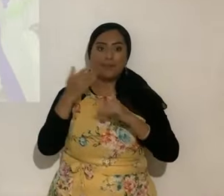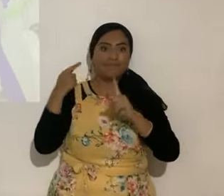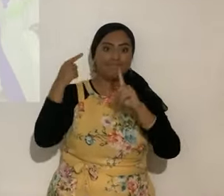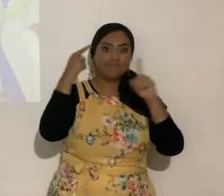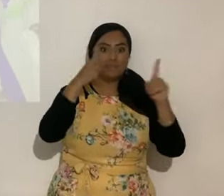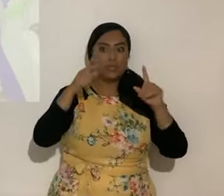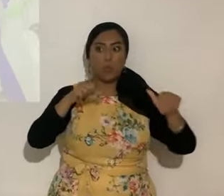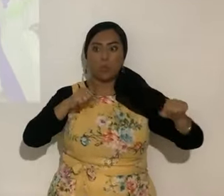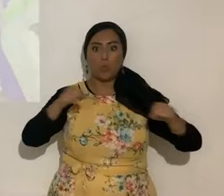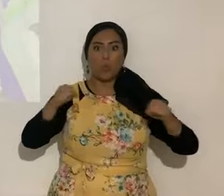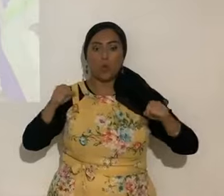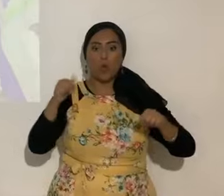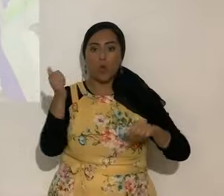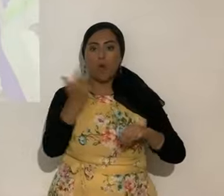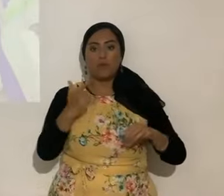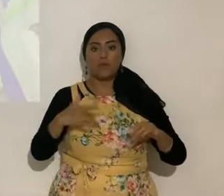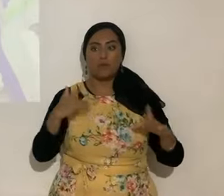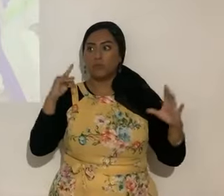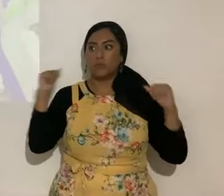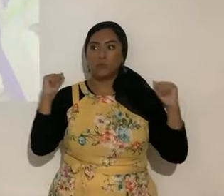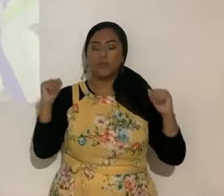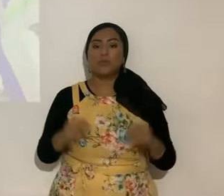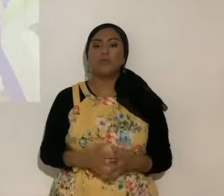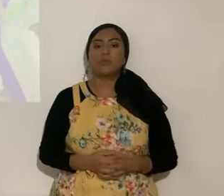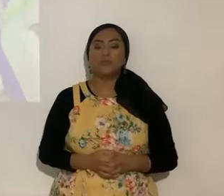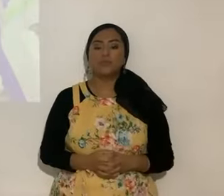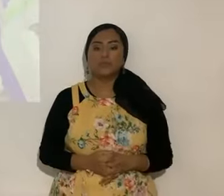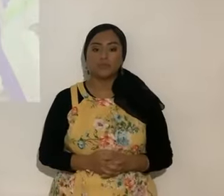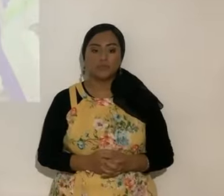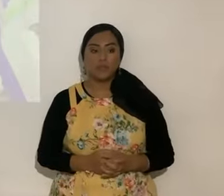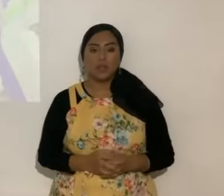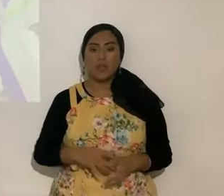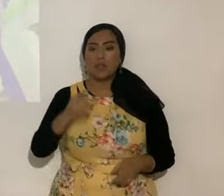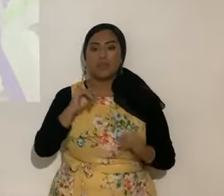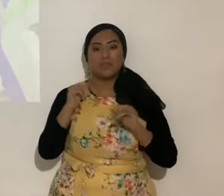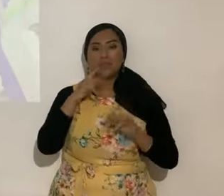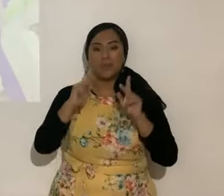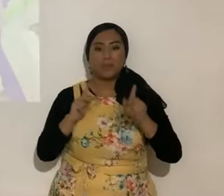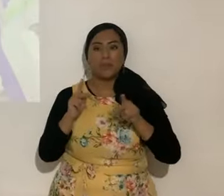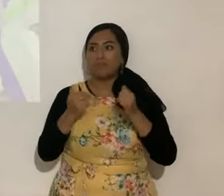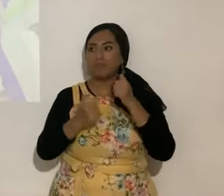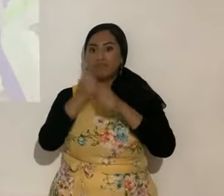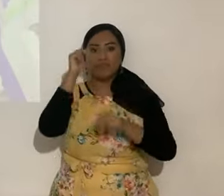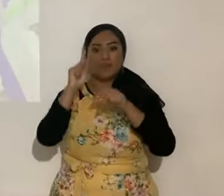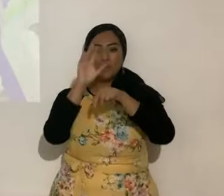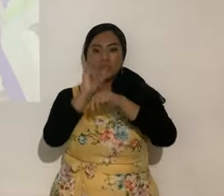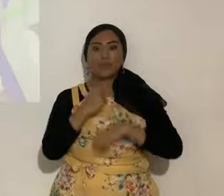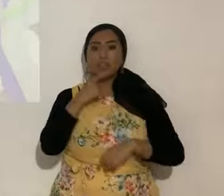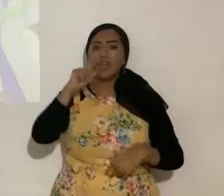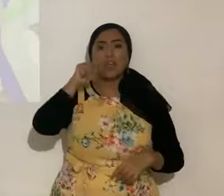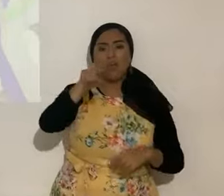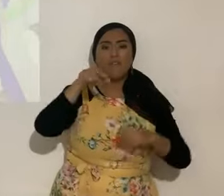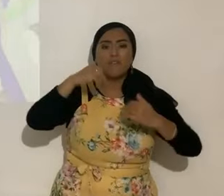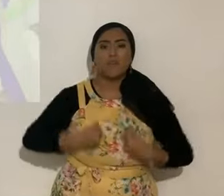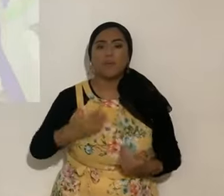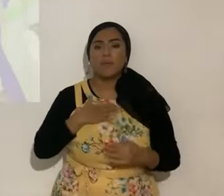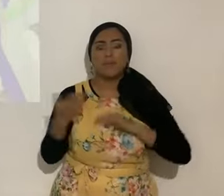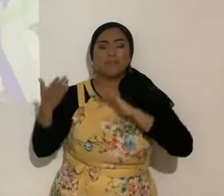que nos va a estremecer a todos. Esto es muy común. Por tu culpa me estoy muriendo. Y dicen, no, bueno,